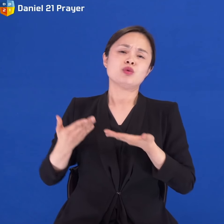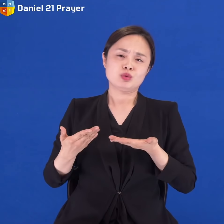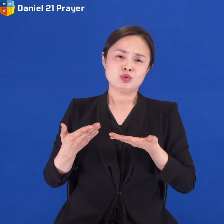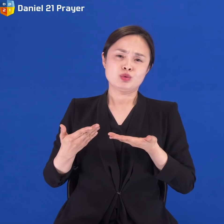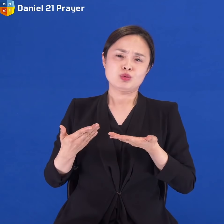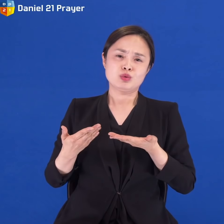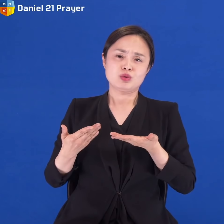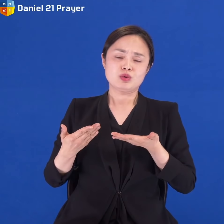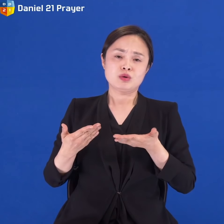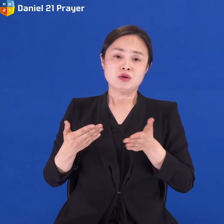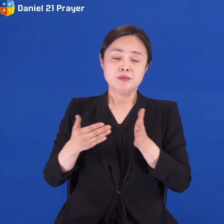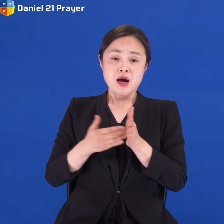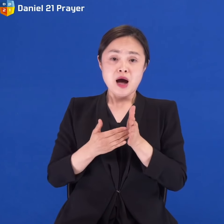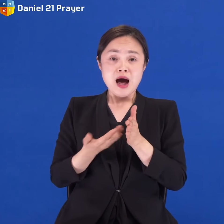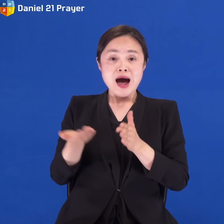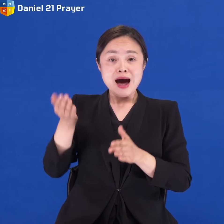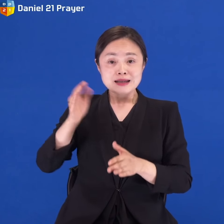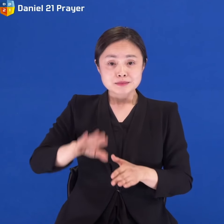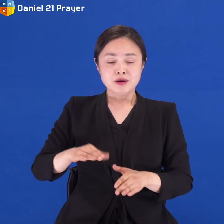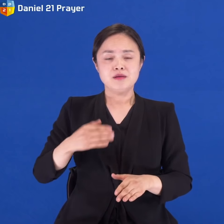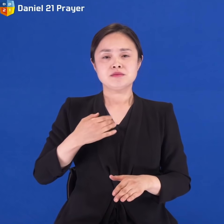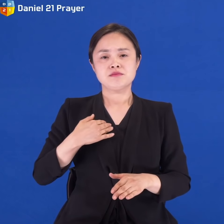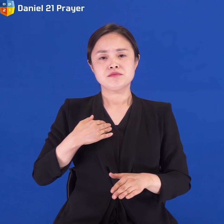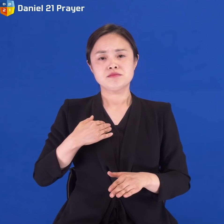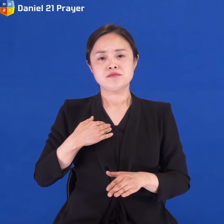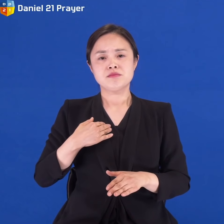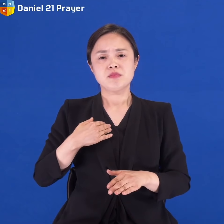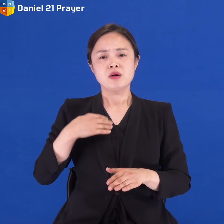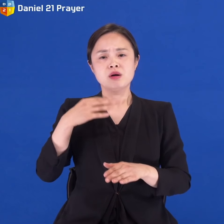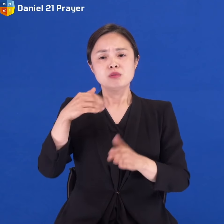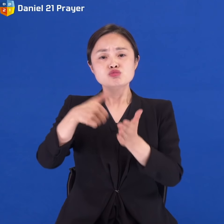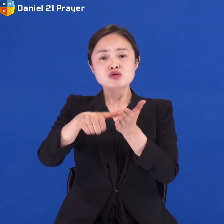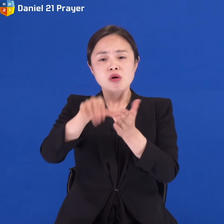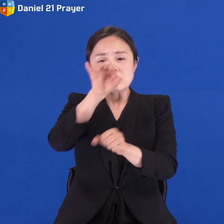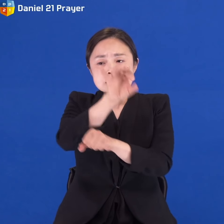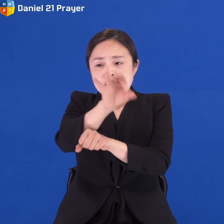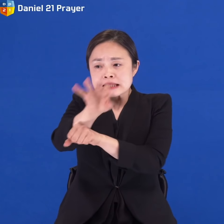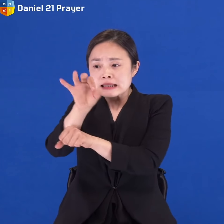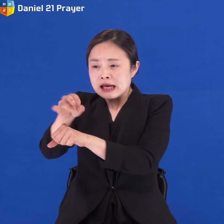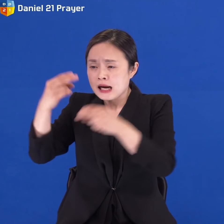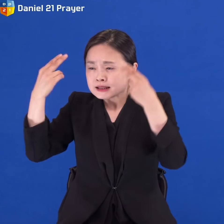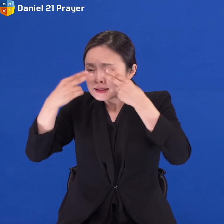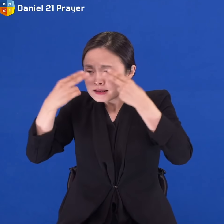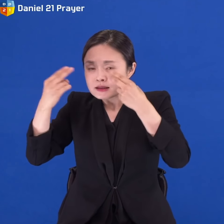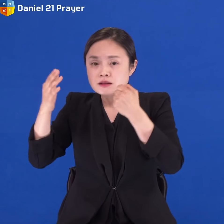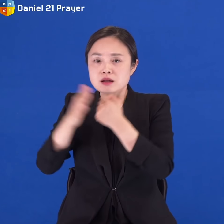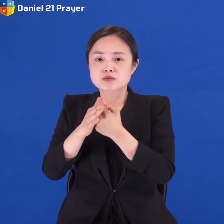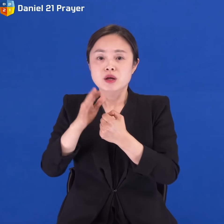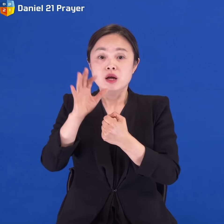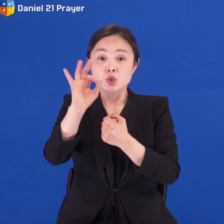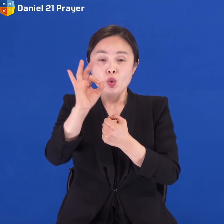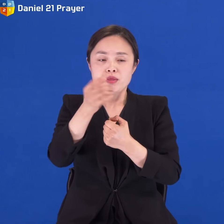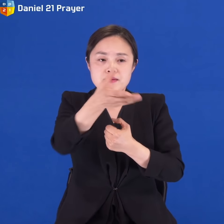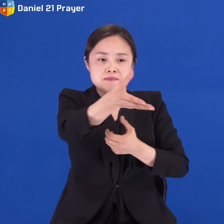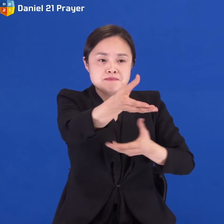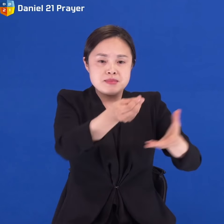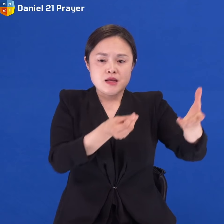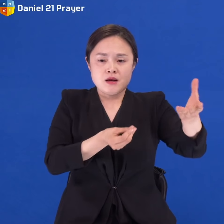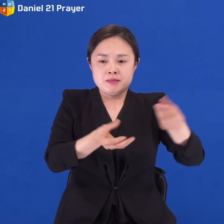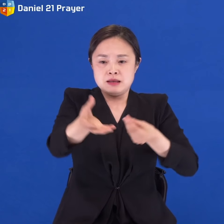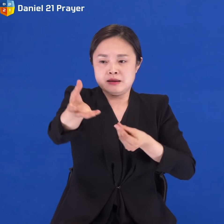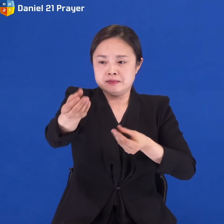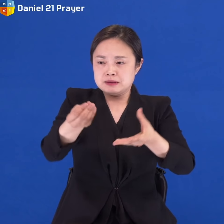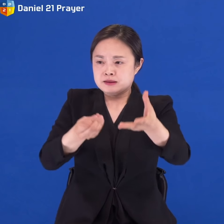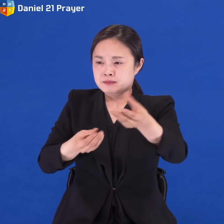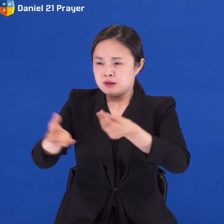10,000원도 빌리러 가고 30,000원도 꾸러 가고 30만원도 꾸러 가고 300만원도 무릎 꿇고 도와달라고